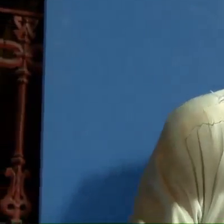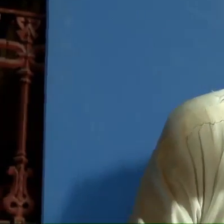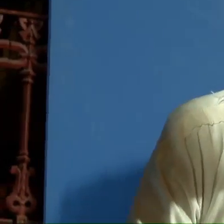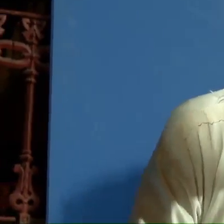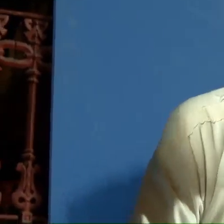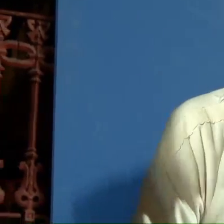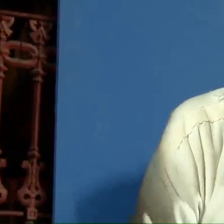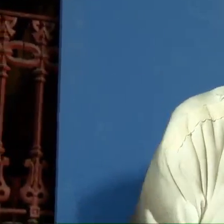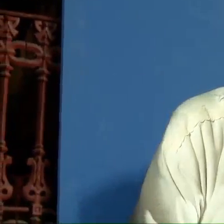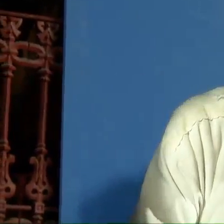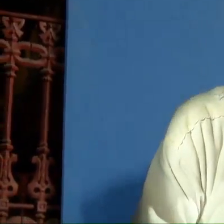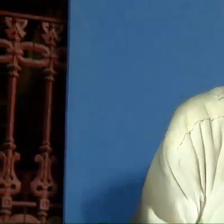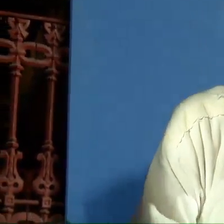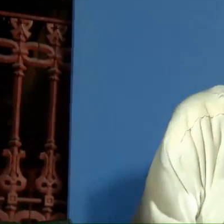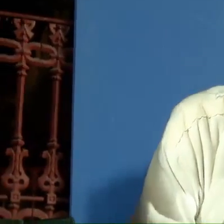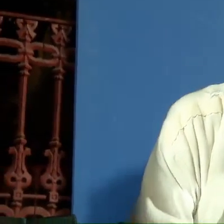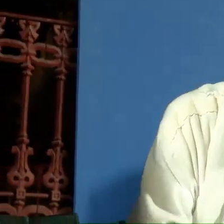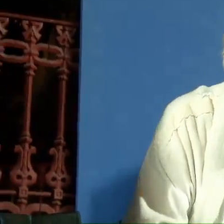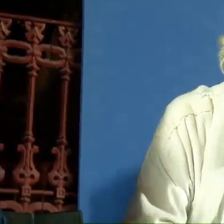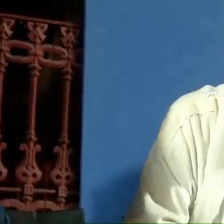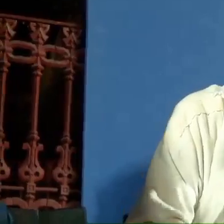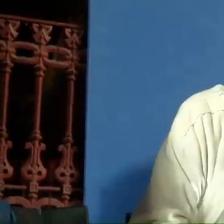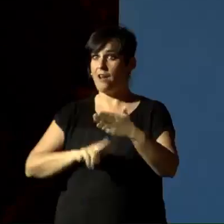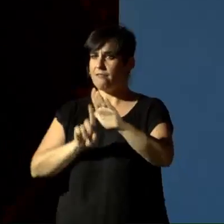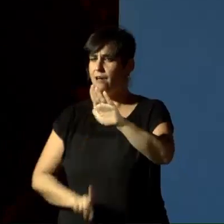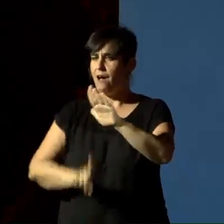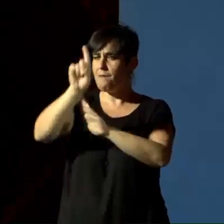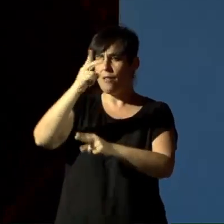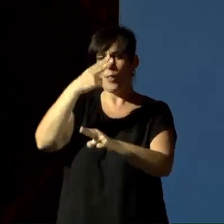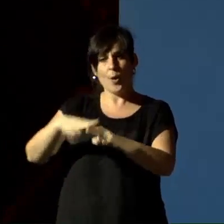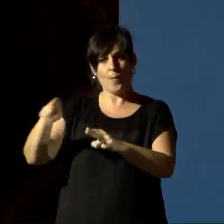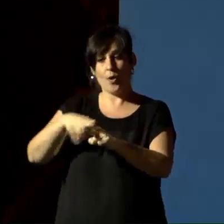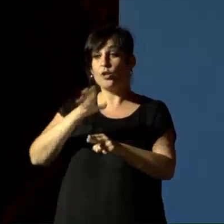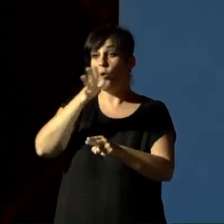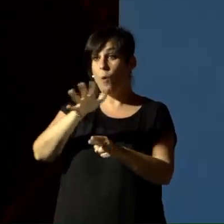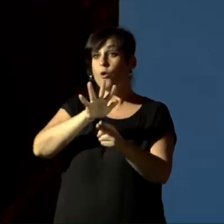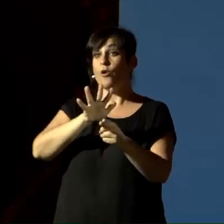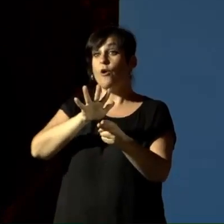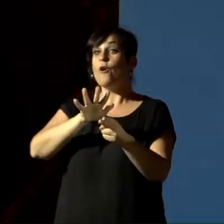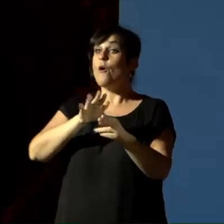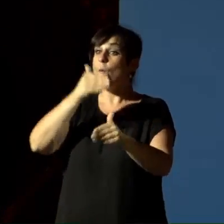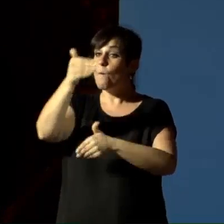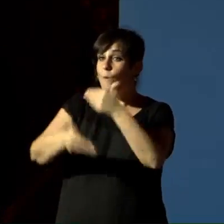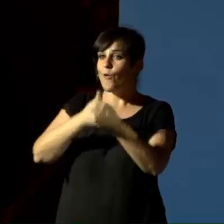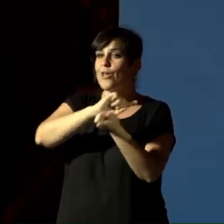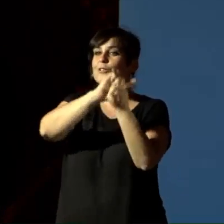E o avance político de Galicia no proceso de cambio histórico do sur de Europa,